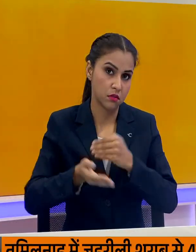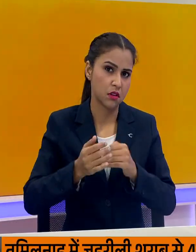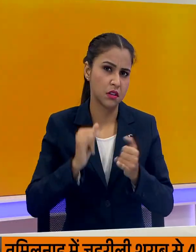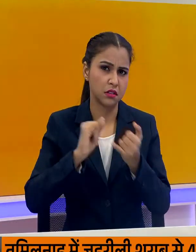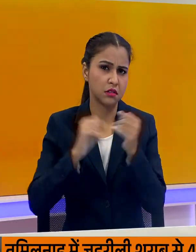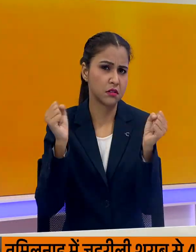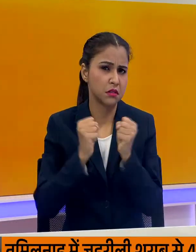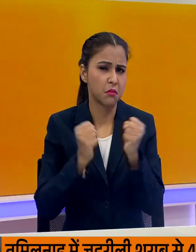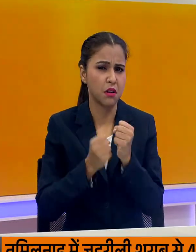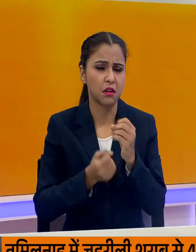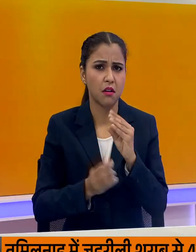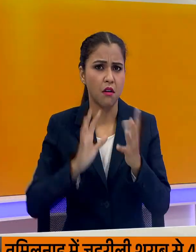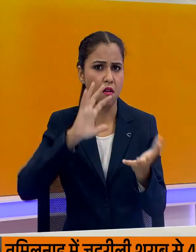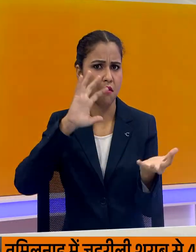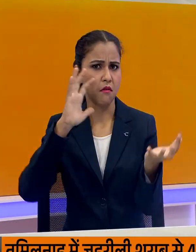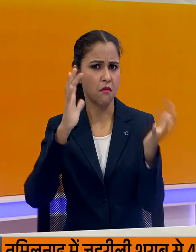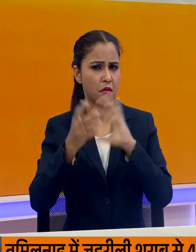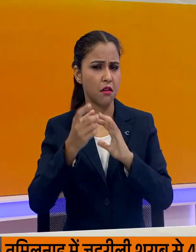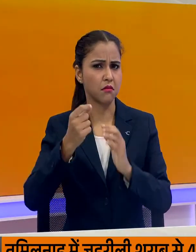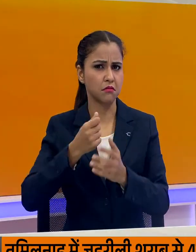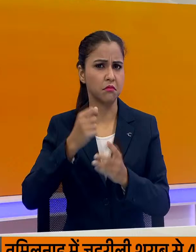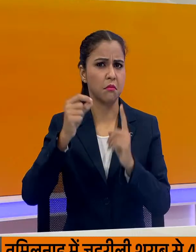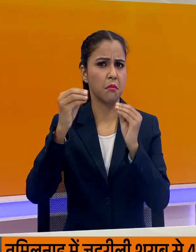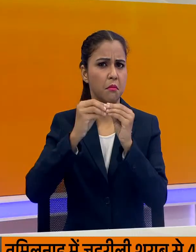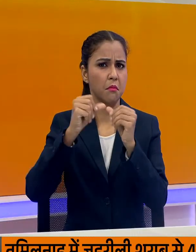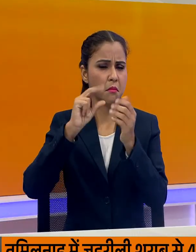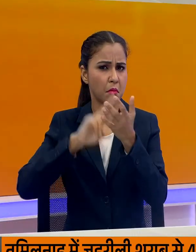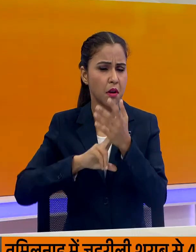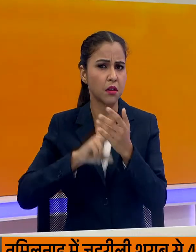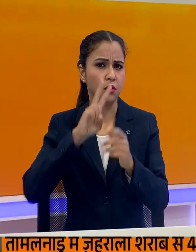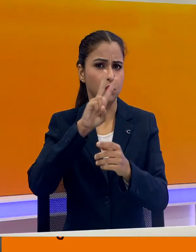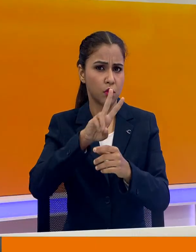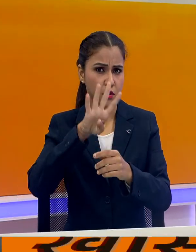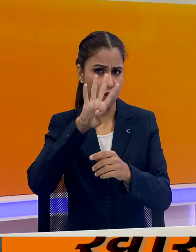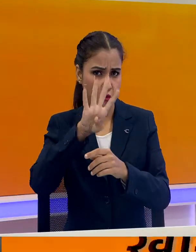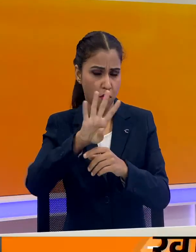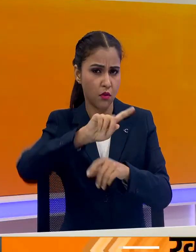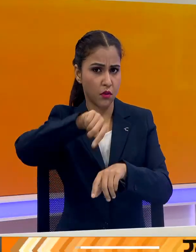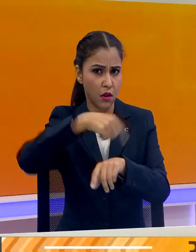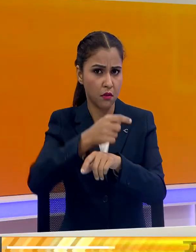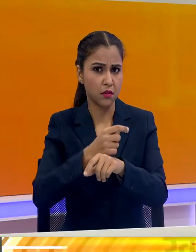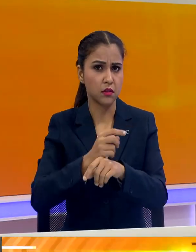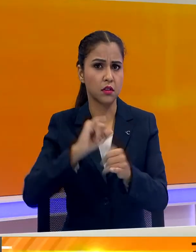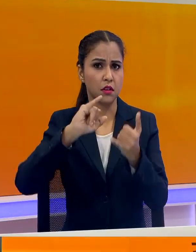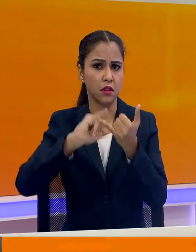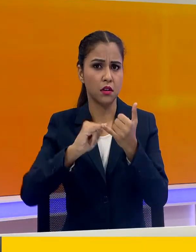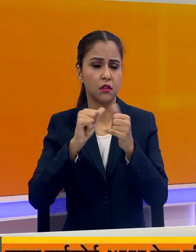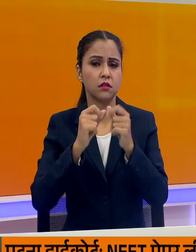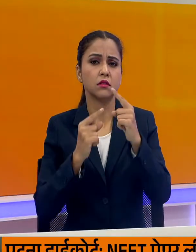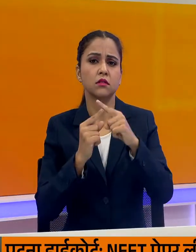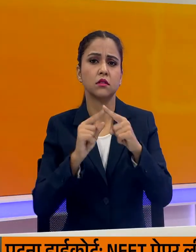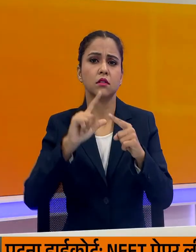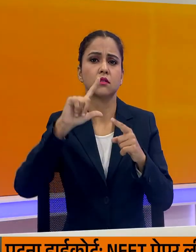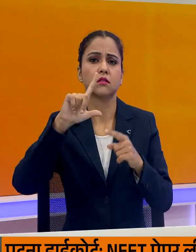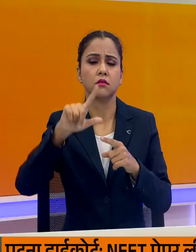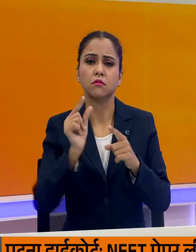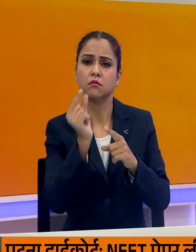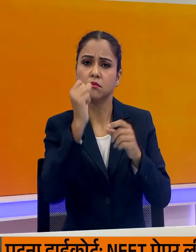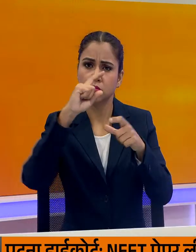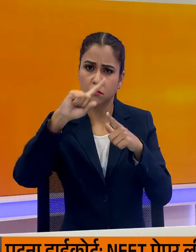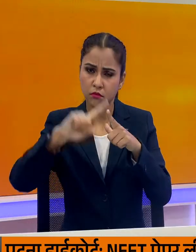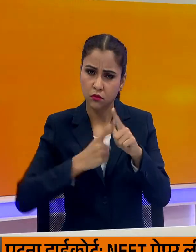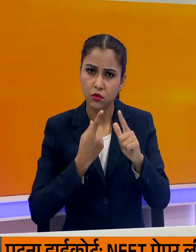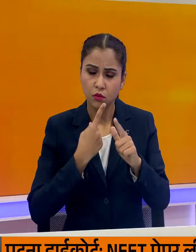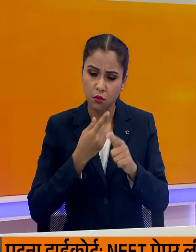के लिए वैसे वर्ल्ड बैंक ने एक 24 घंटे की सतलुज से पानी का मतलब नहीं वो किया था कि भाई वो आना